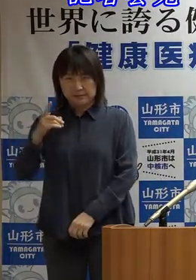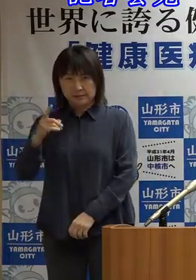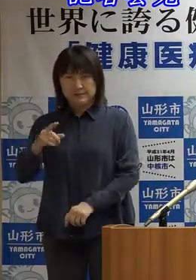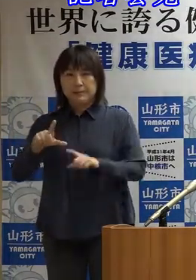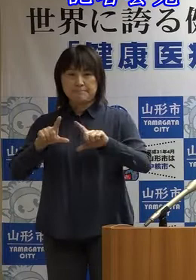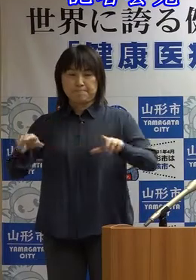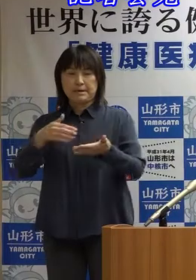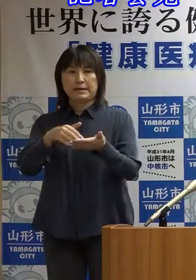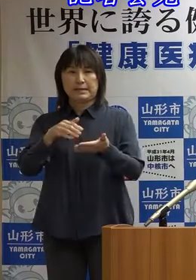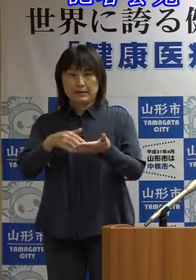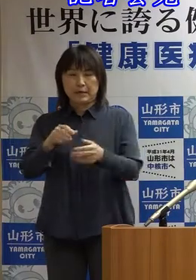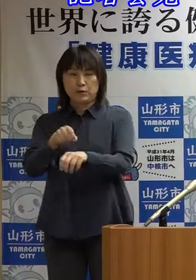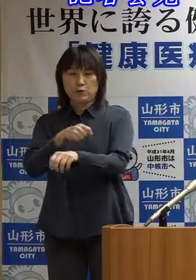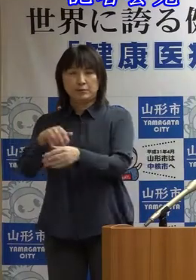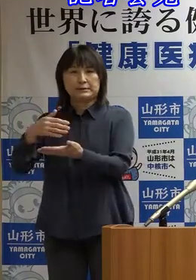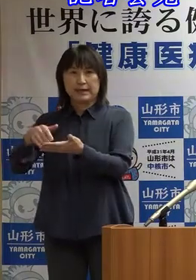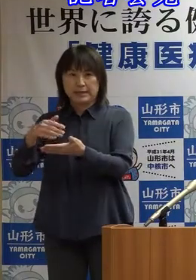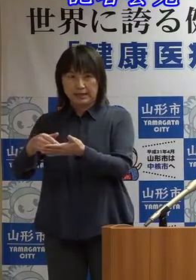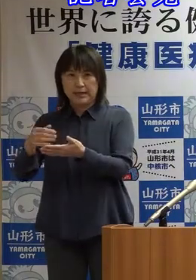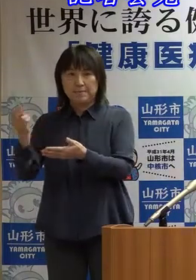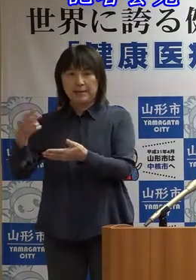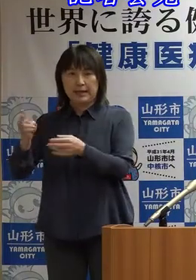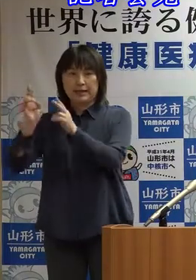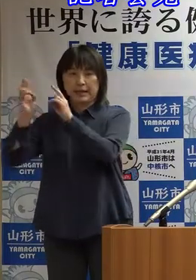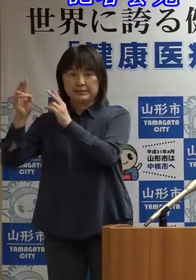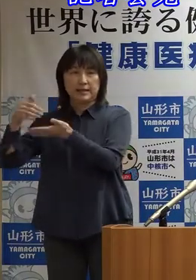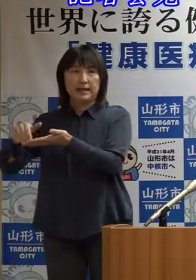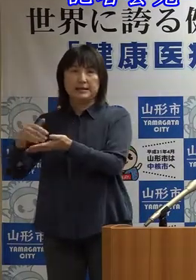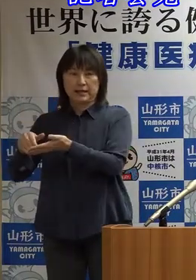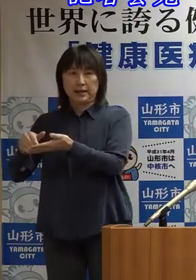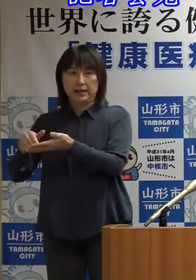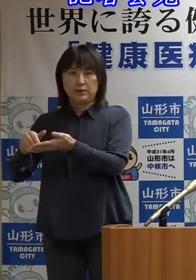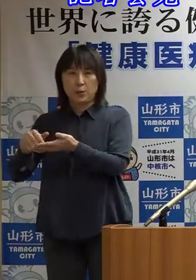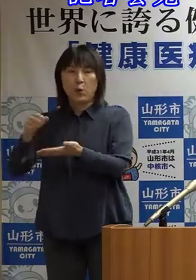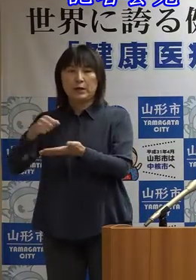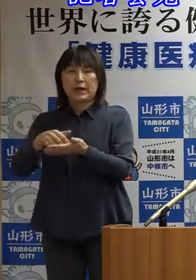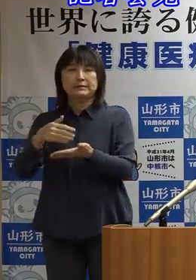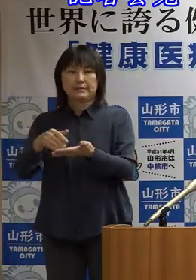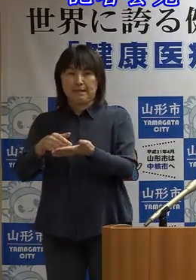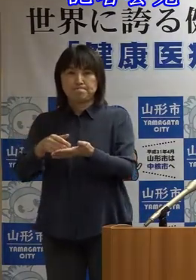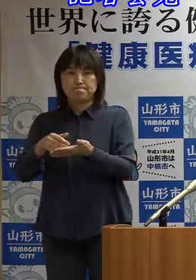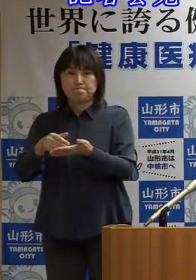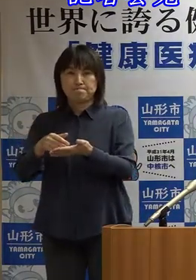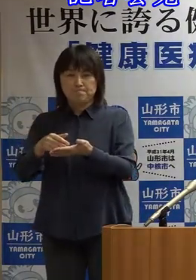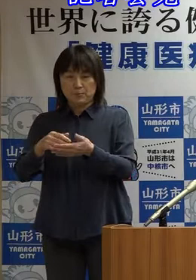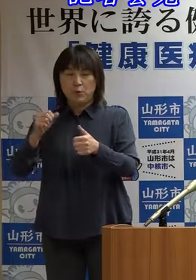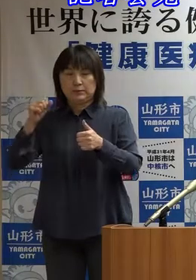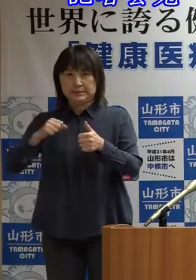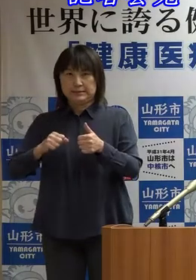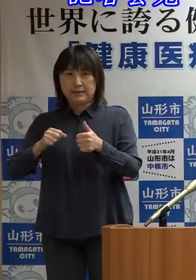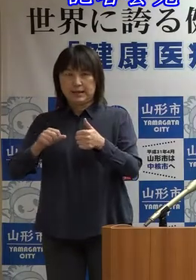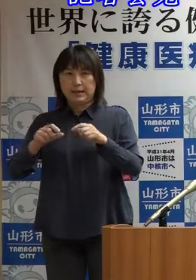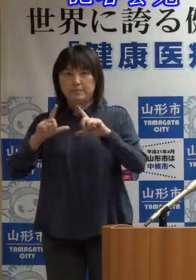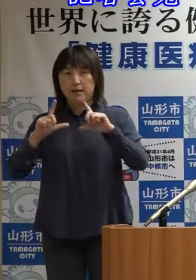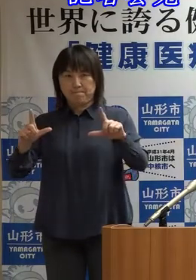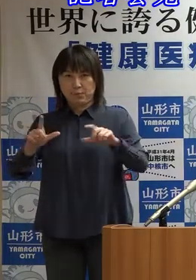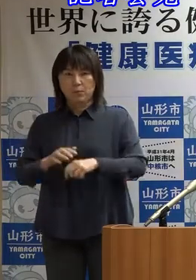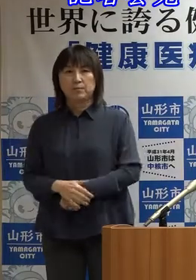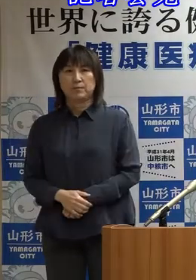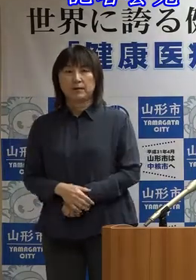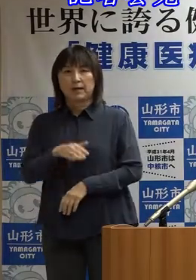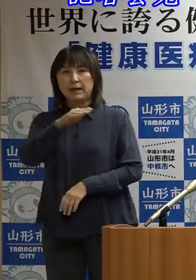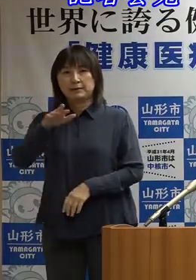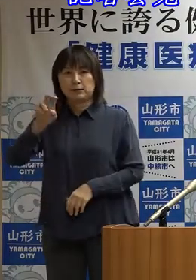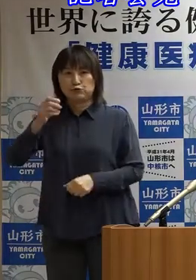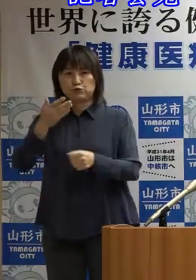一般会計、特別会計及び企業会計の決算認定に係る議案です。まず平